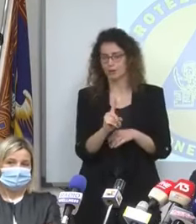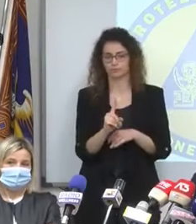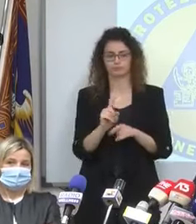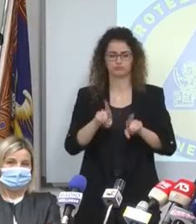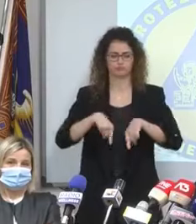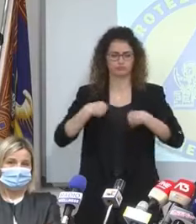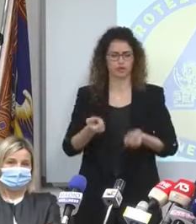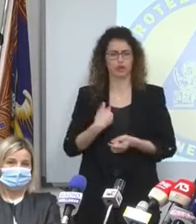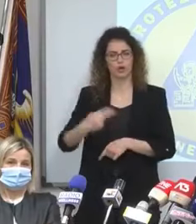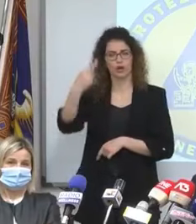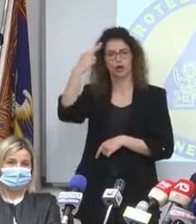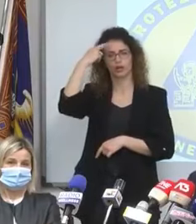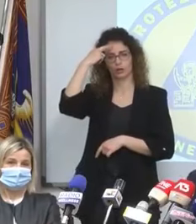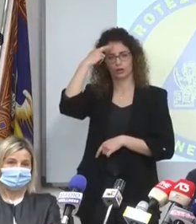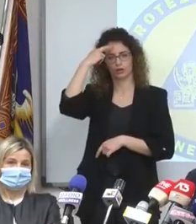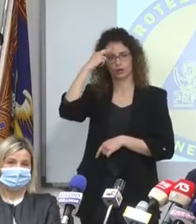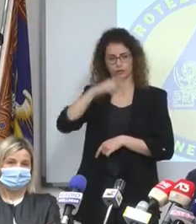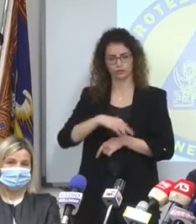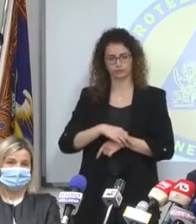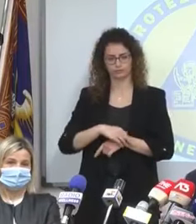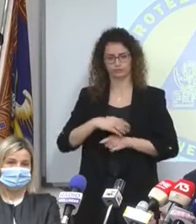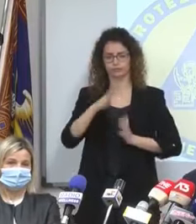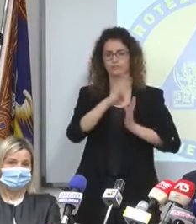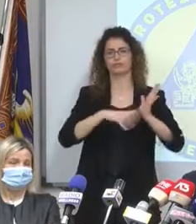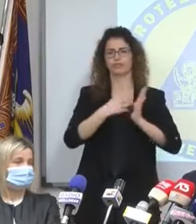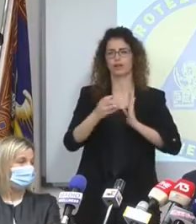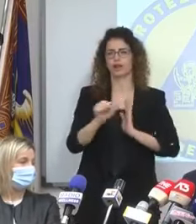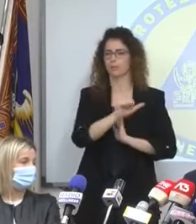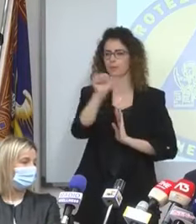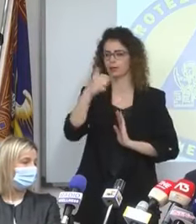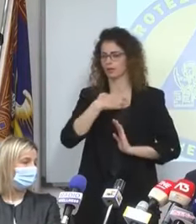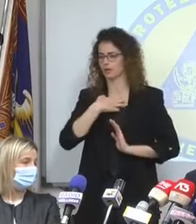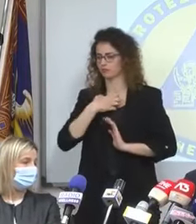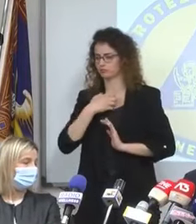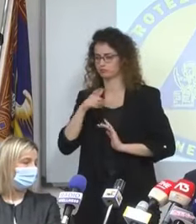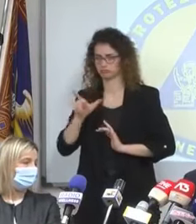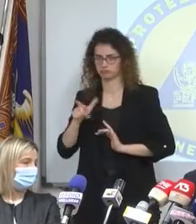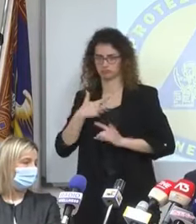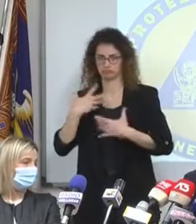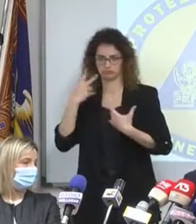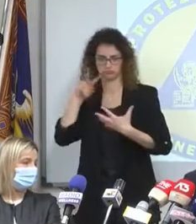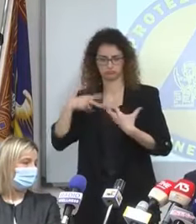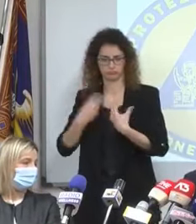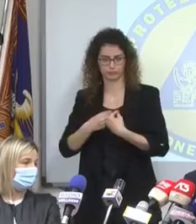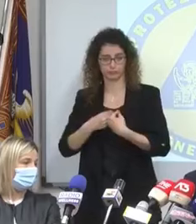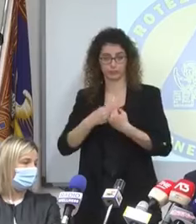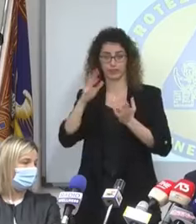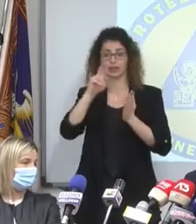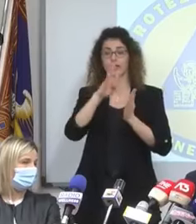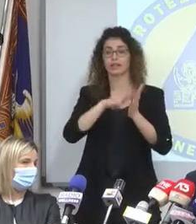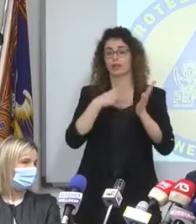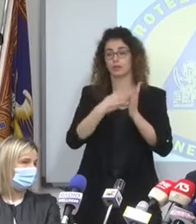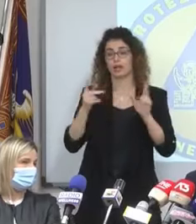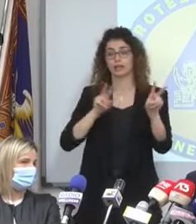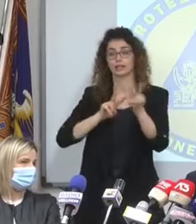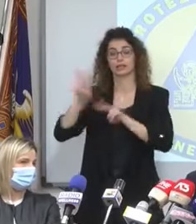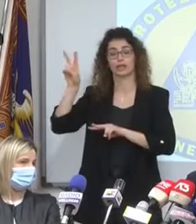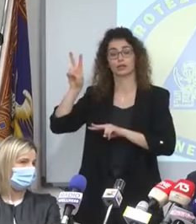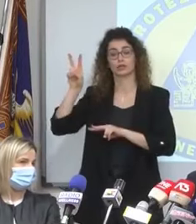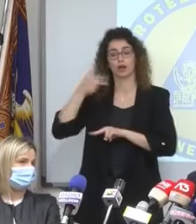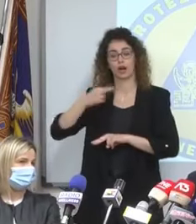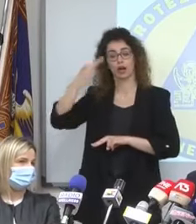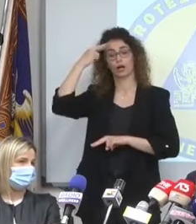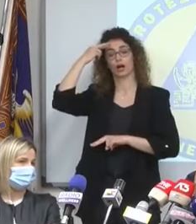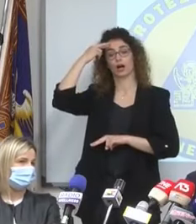Dopodiché, siccome io ricordo che la prima tabella che abbiamo visto assieme con l'assessore Lanzarin nazionale, vi ricordate la prima polemica,